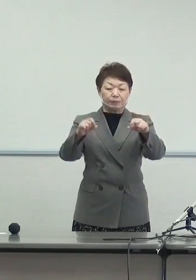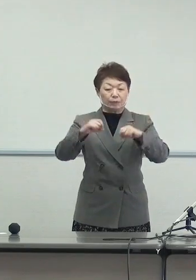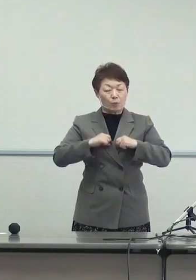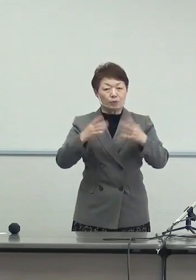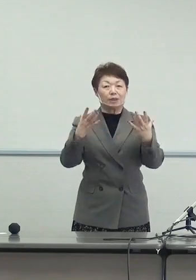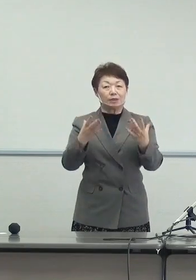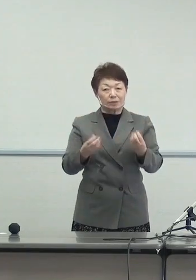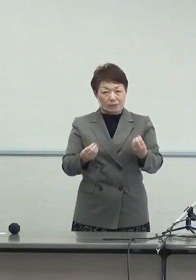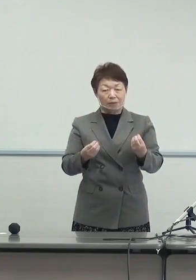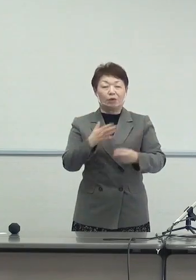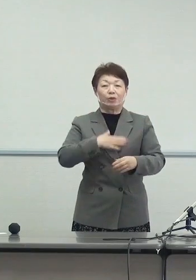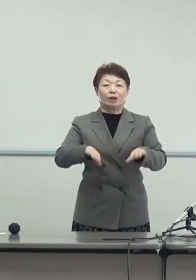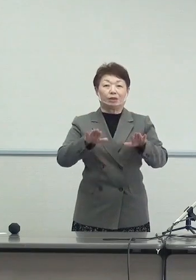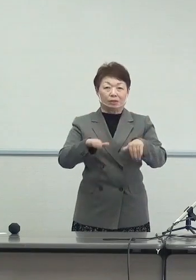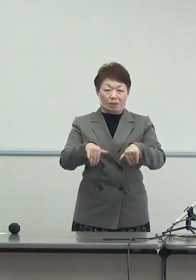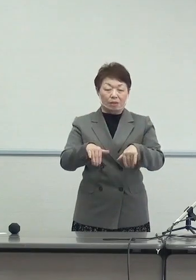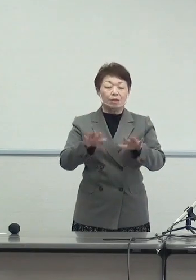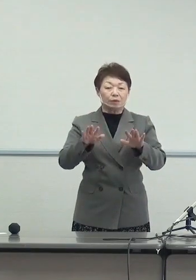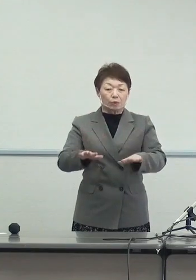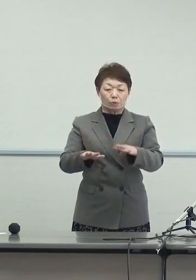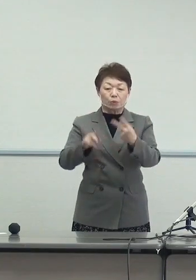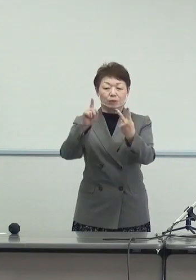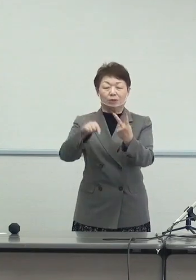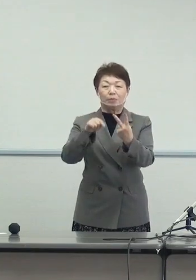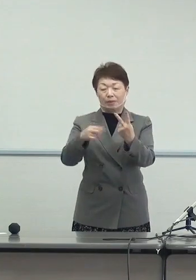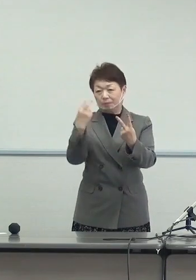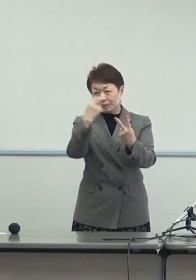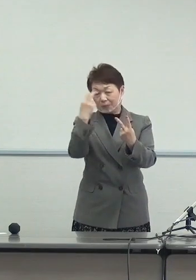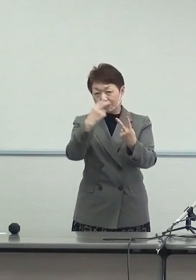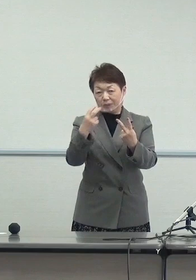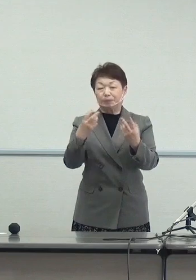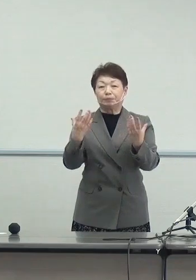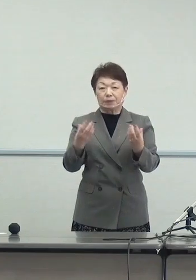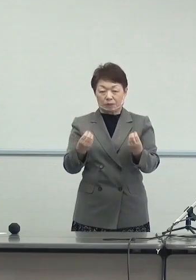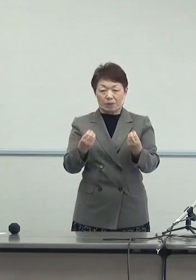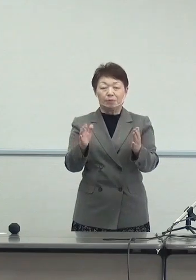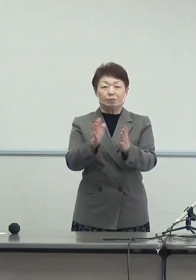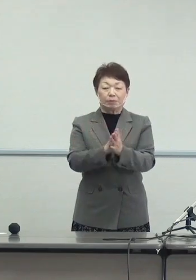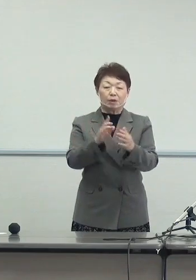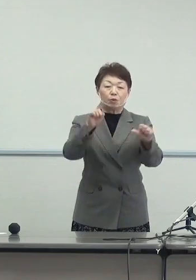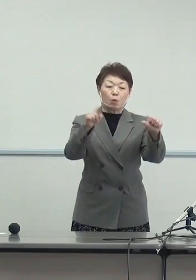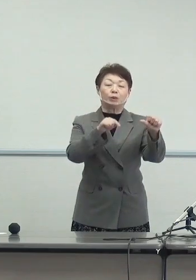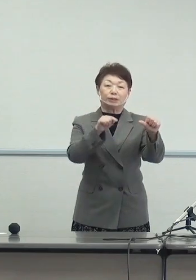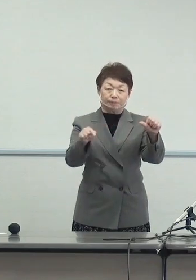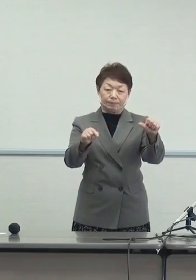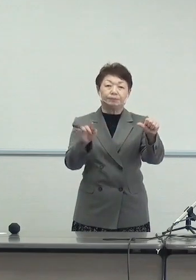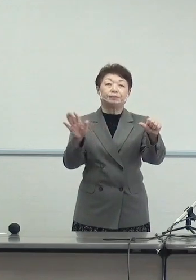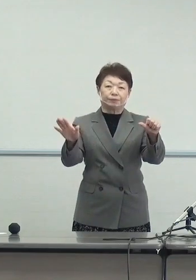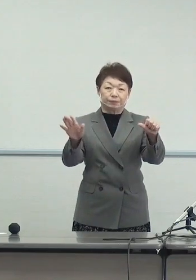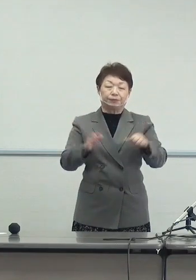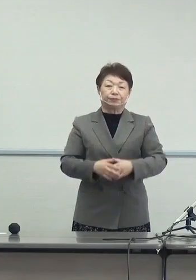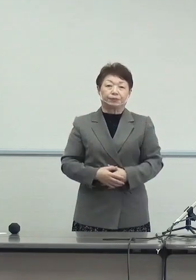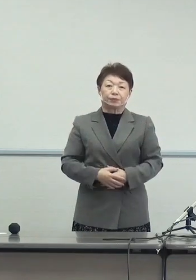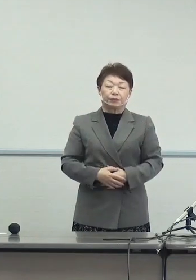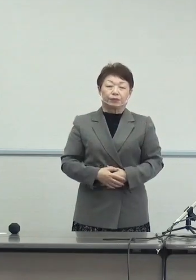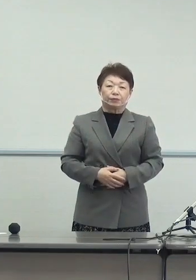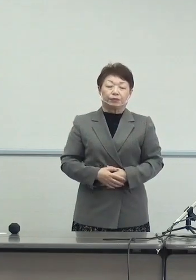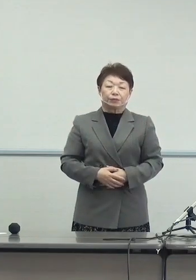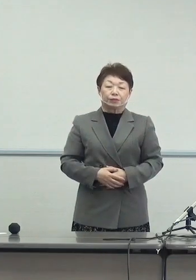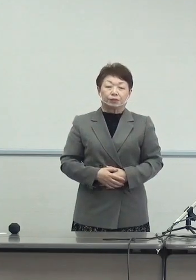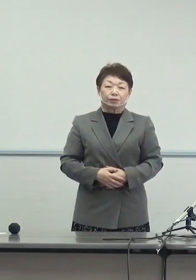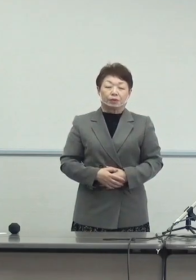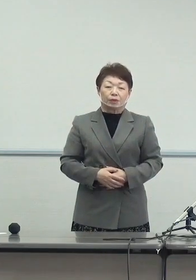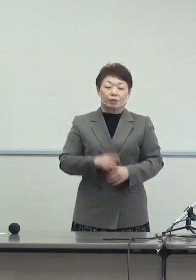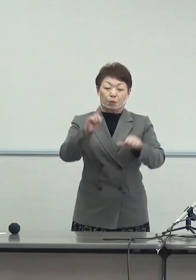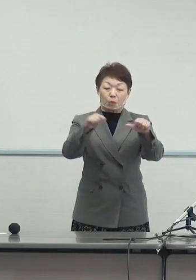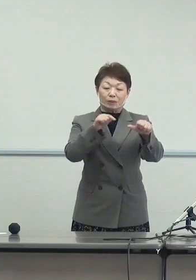を確認したところでございます。本日の2名確認がありまして、都合5名になったものでございます。このため、青